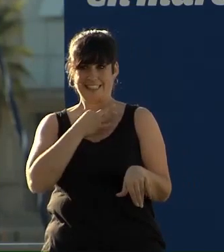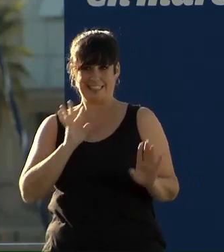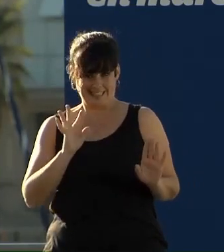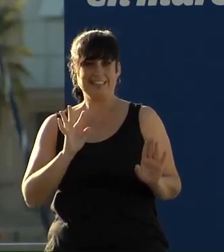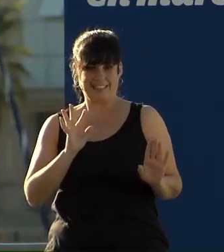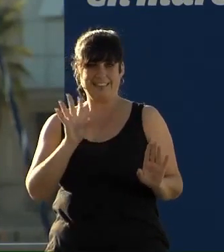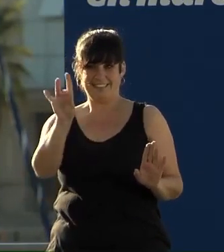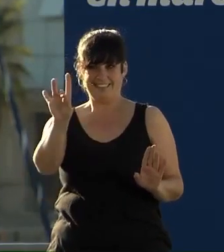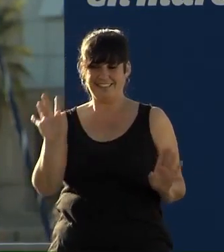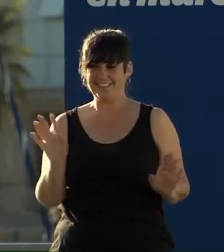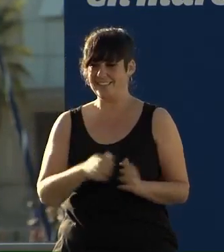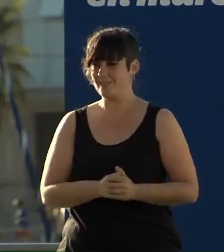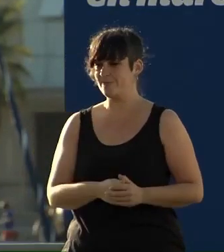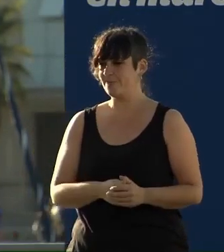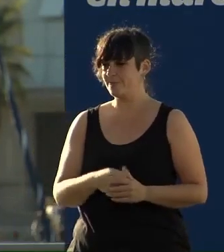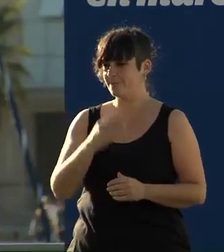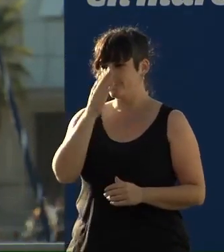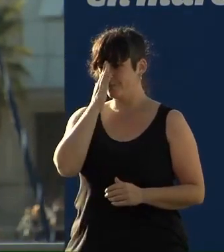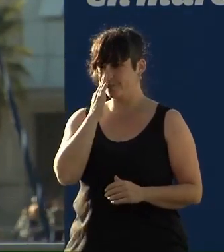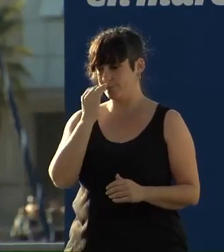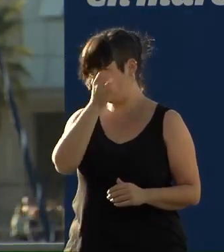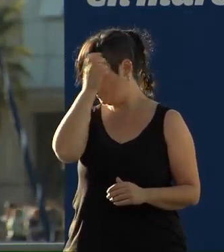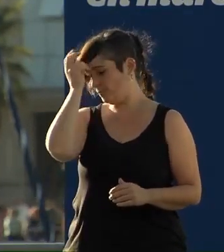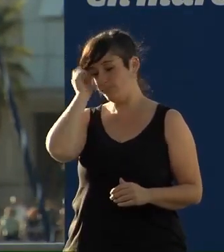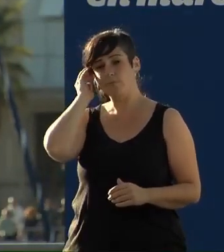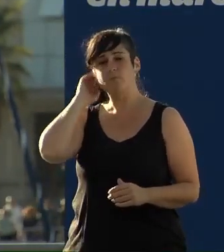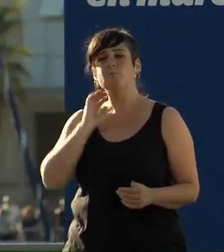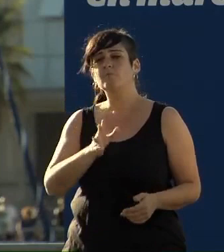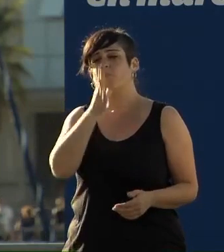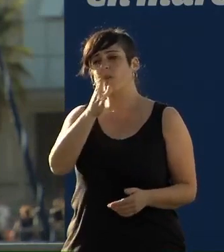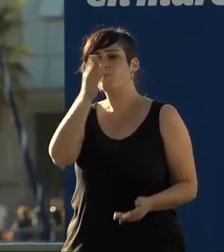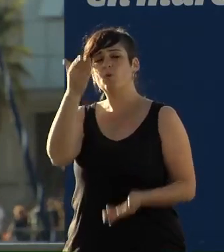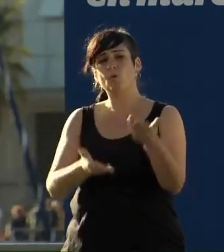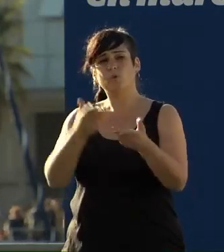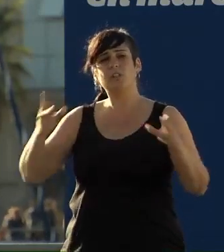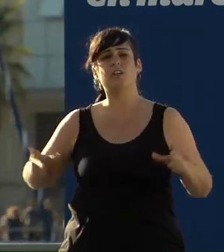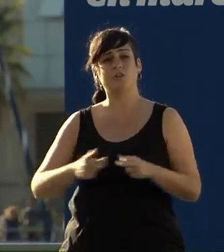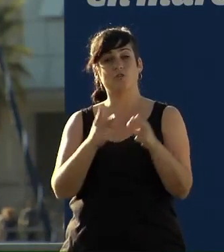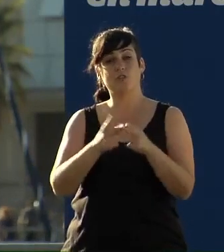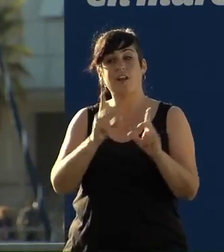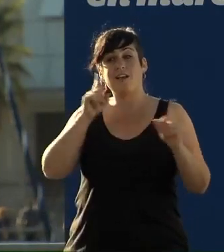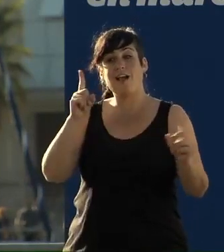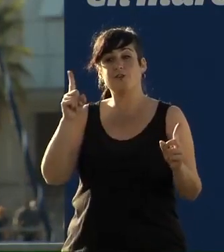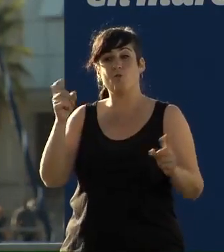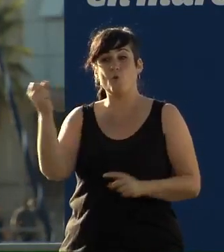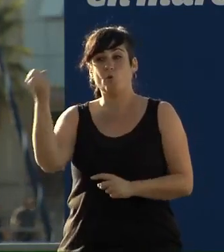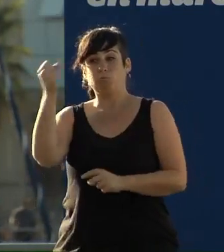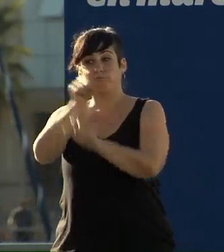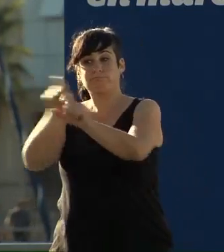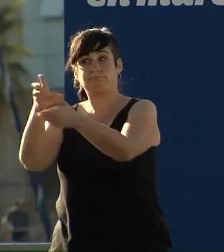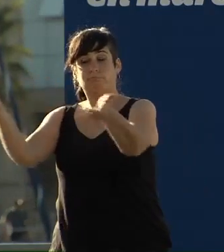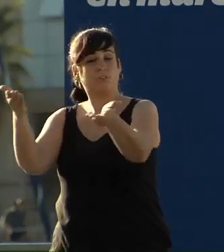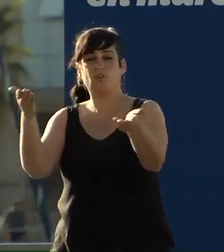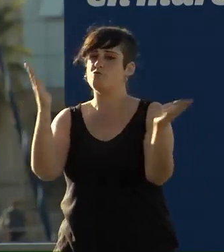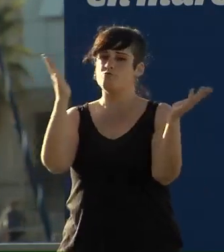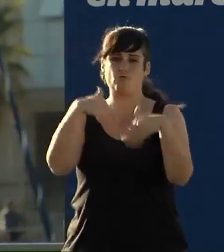Sí, porque non hai xusticia social sin soberanía popular. Pero a soberanía popular non é só